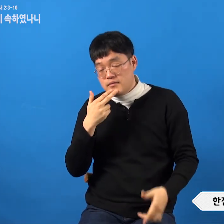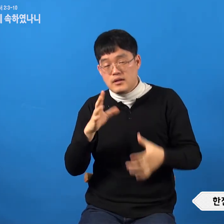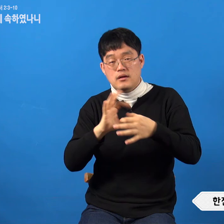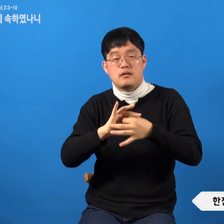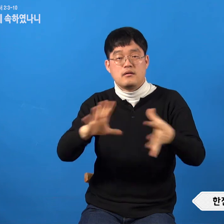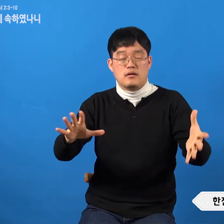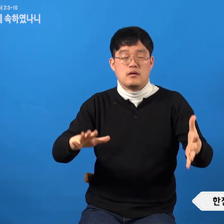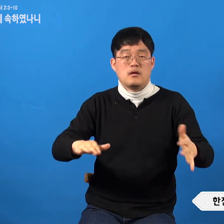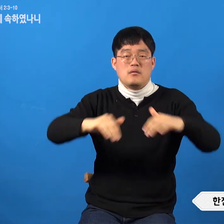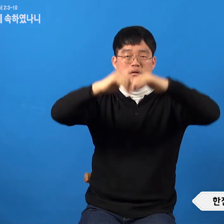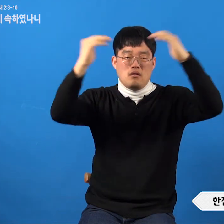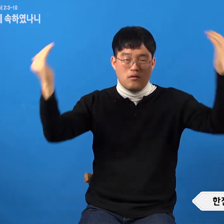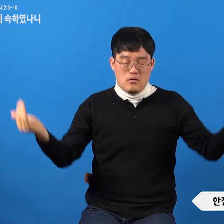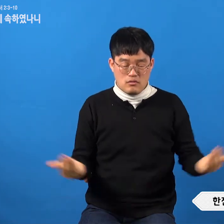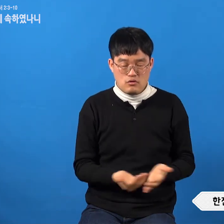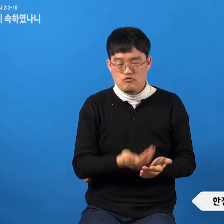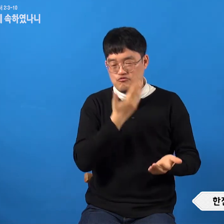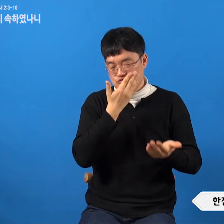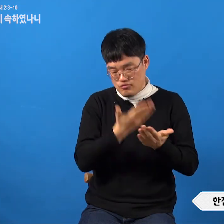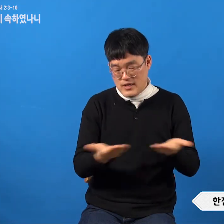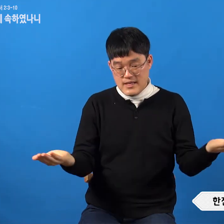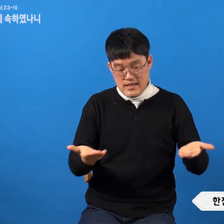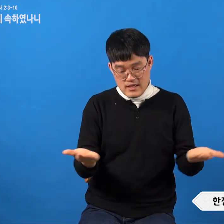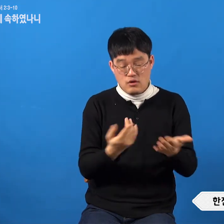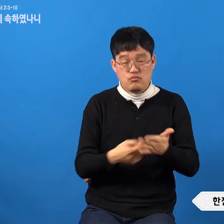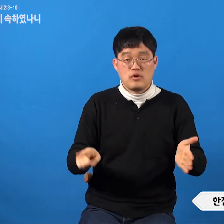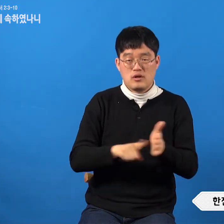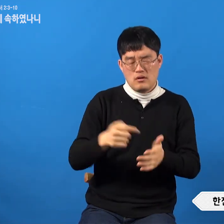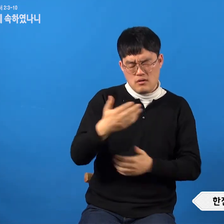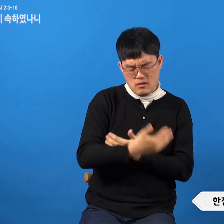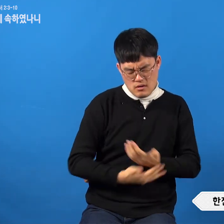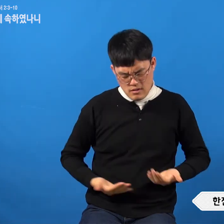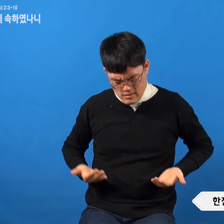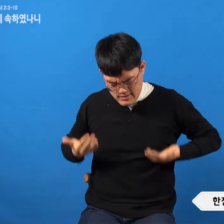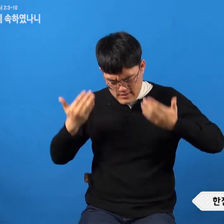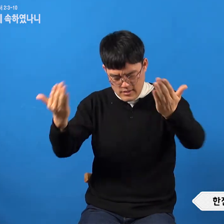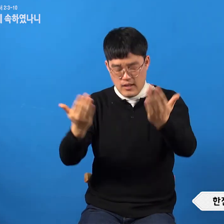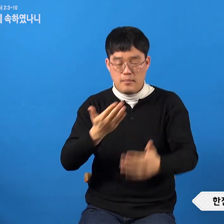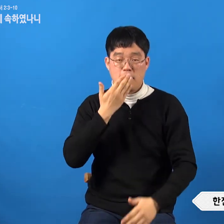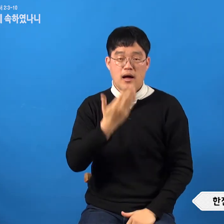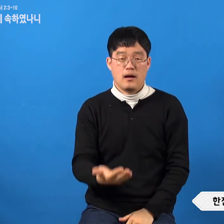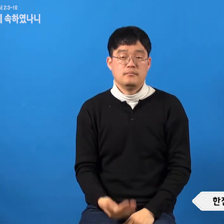간에 너무나도 중요한 일을 위해서 헌신할 수 있어야 됩니다.